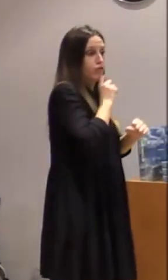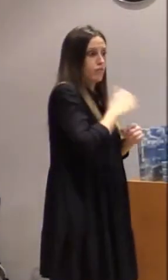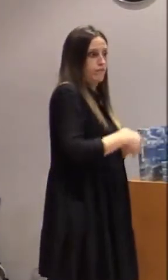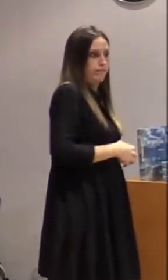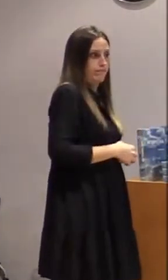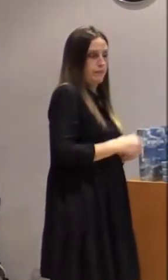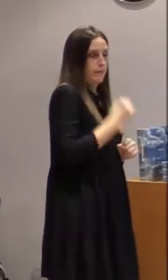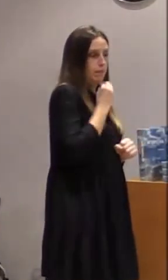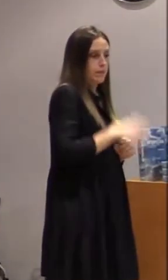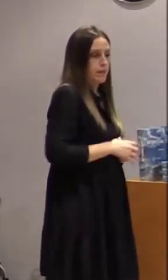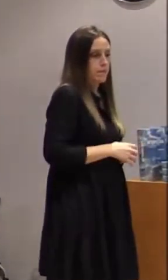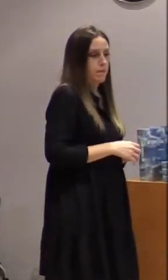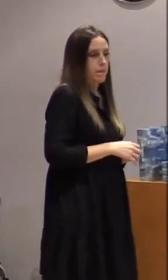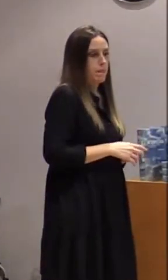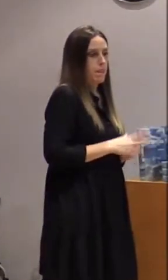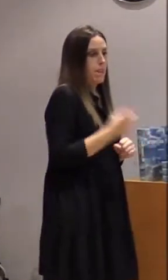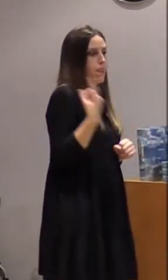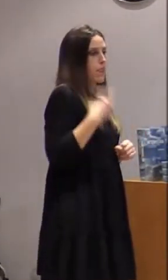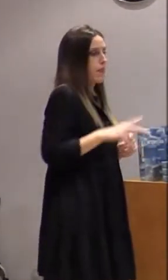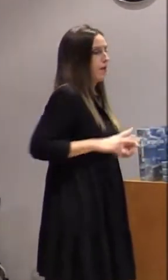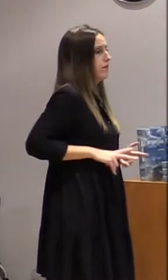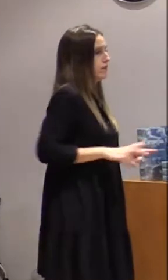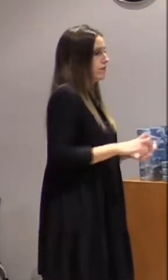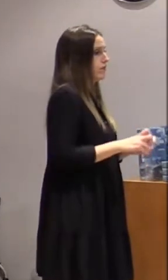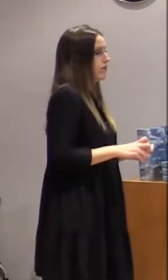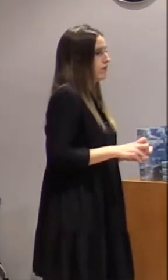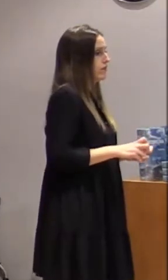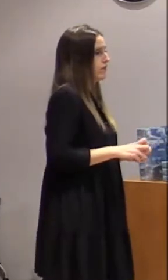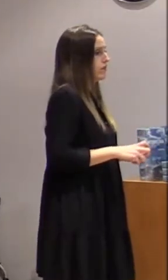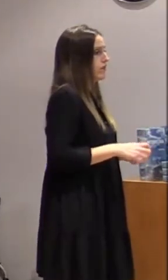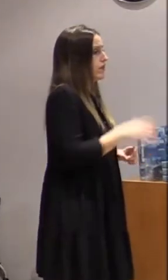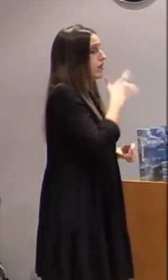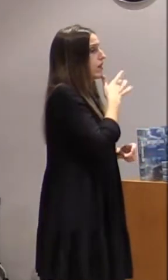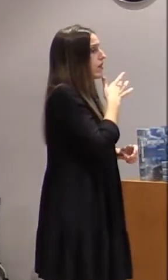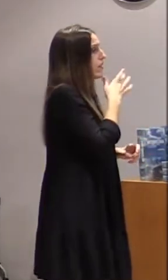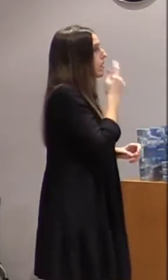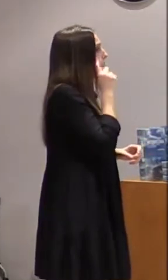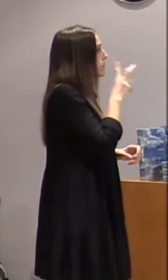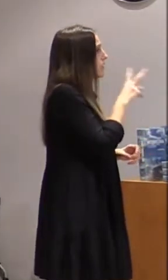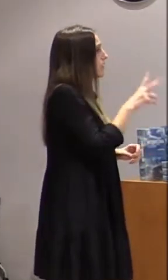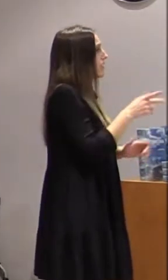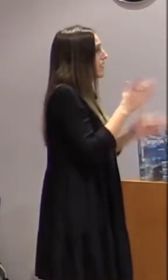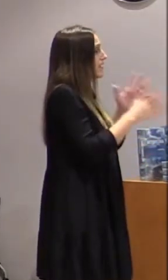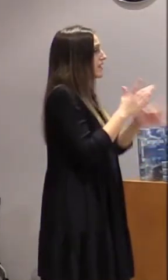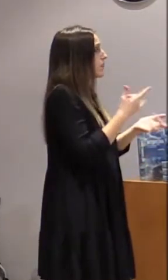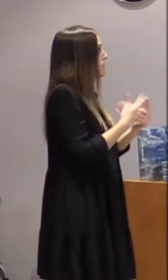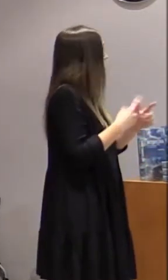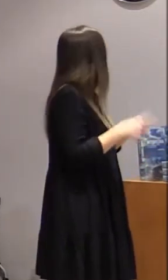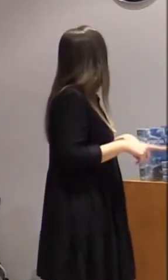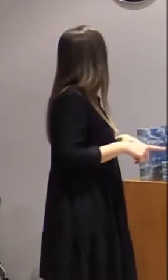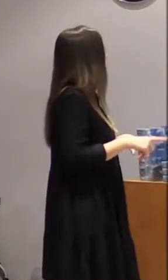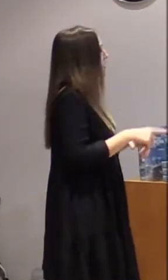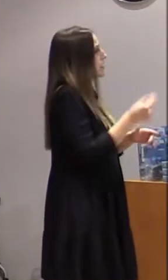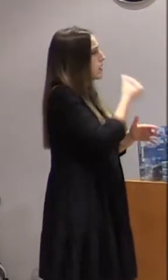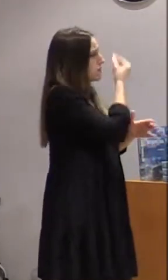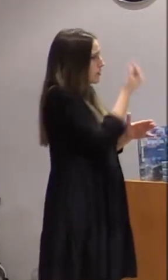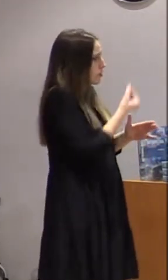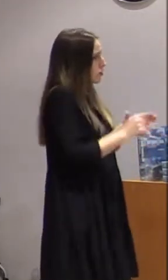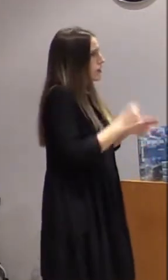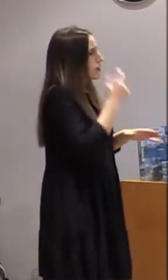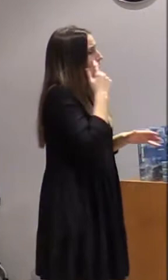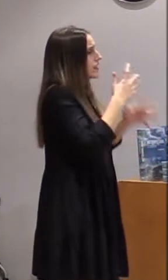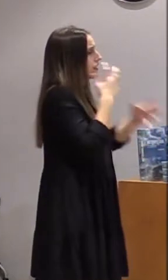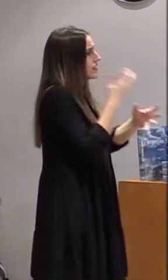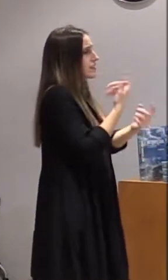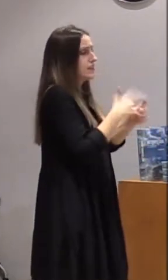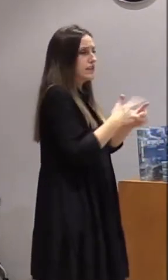Bien. Hecha esta introducción, vamos a ir recorriendo distintas etapas pictóricas, distintos artistas, para